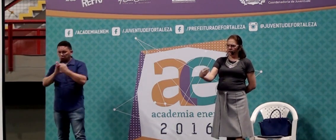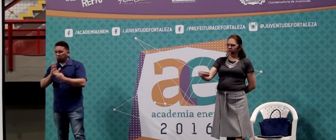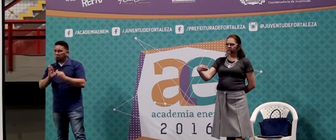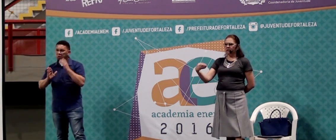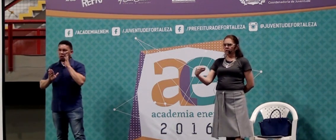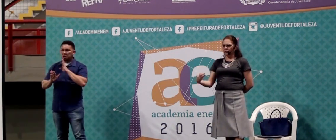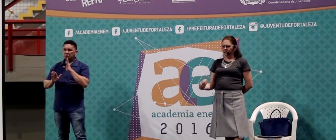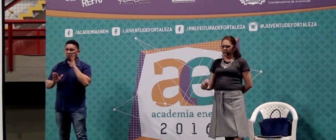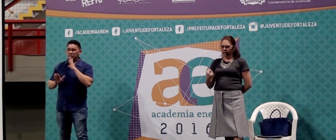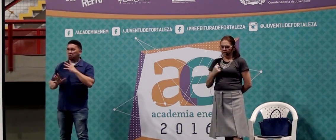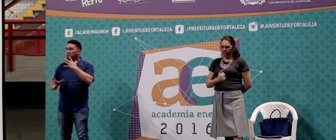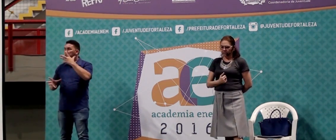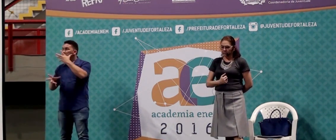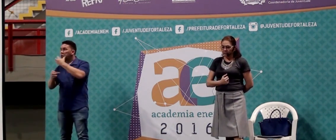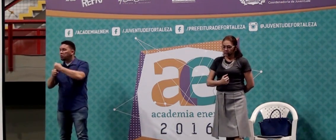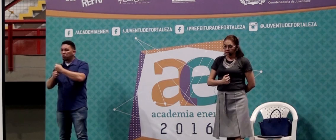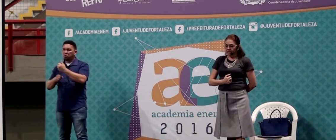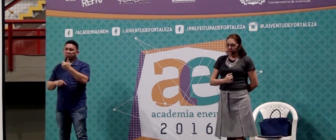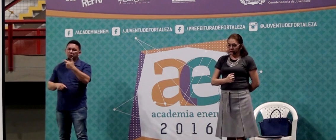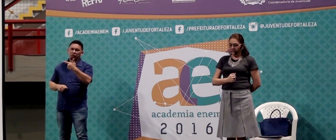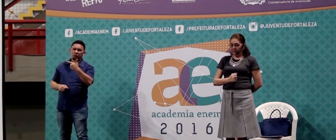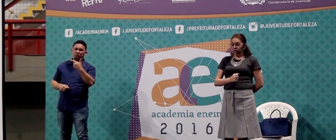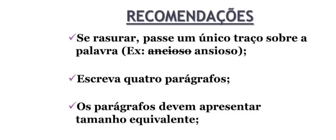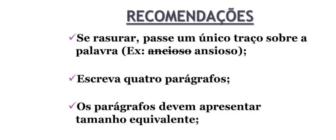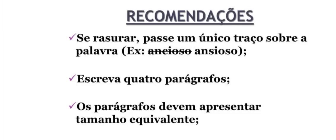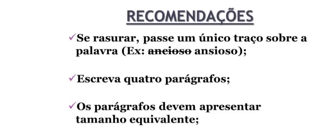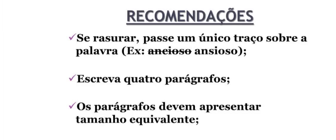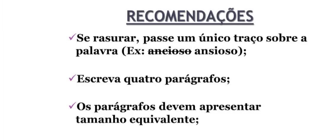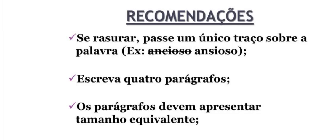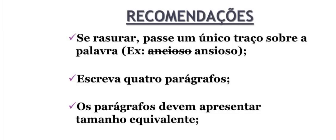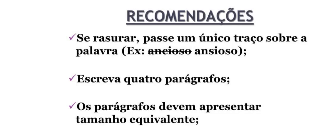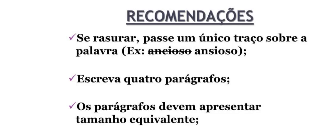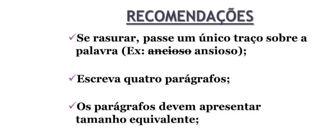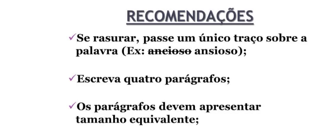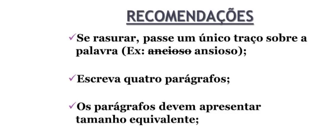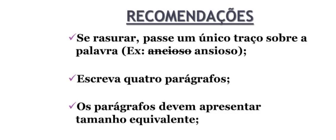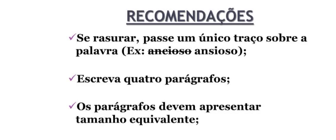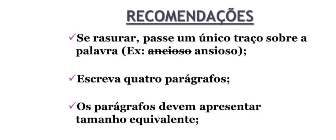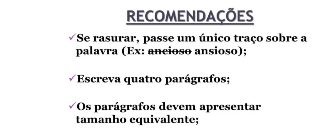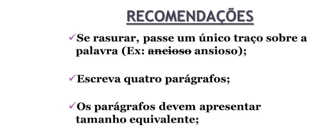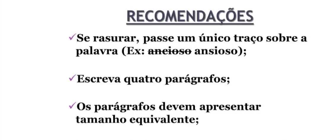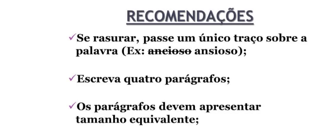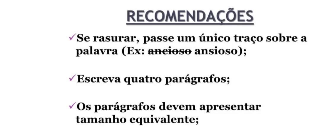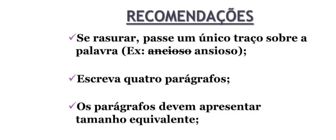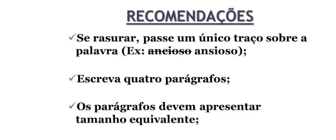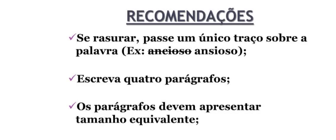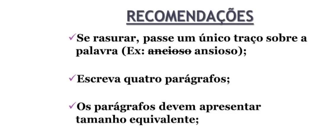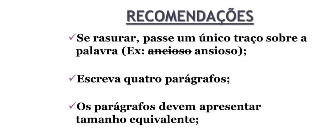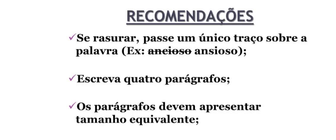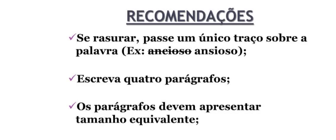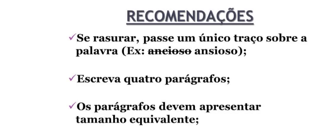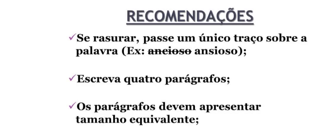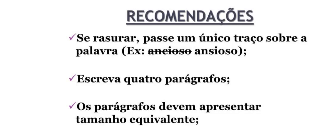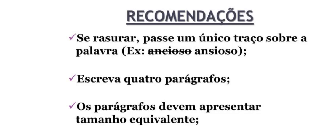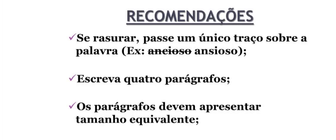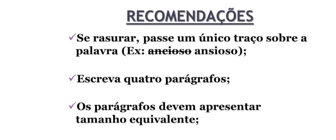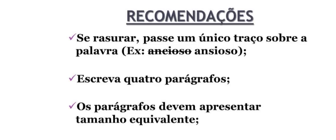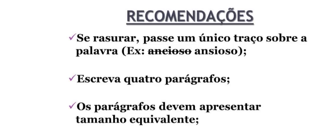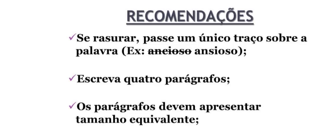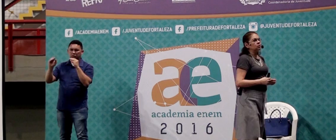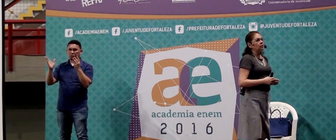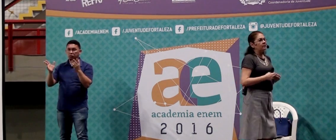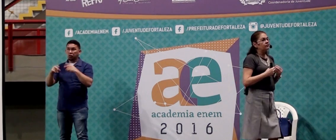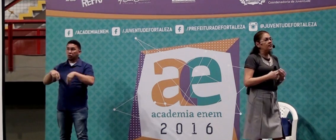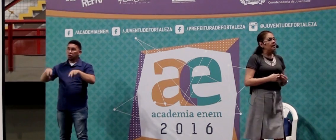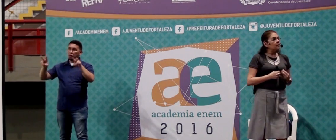legal com 25, 26 linhas. Escreva título apenas se tiver treinado durante o ano. No Enem,